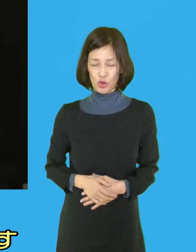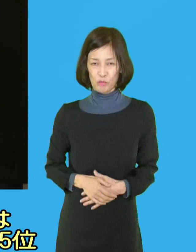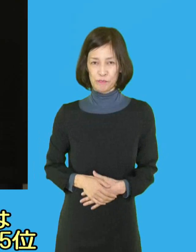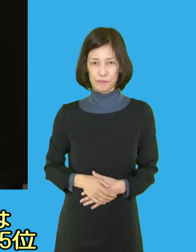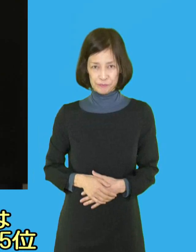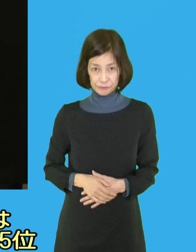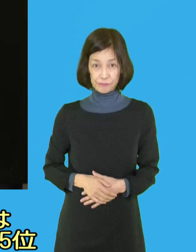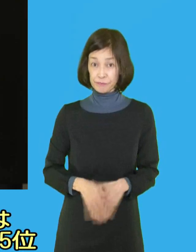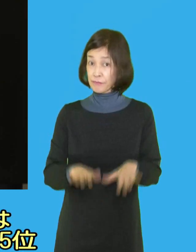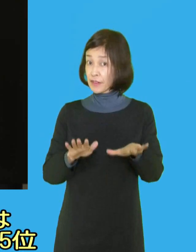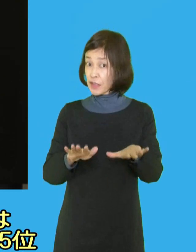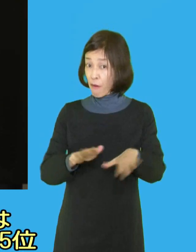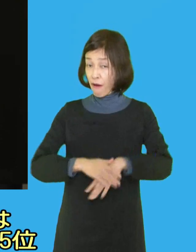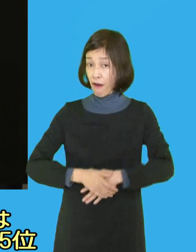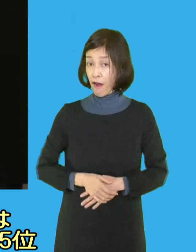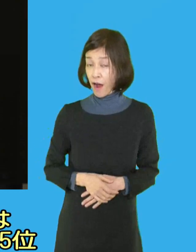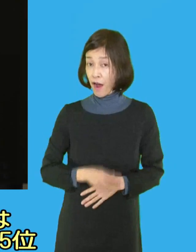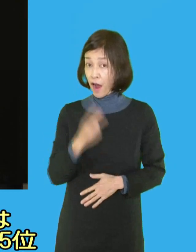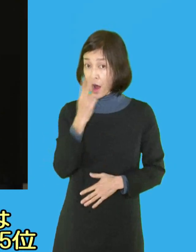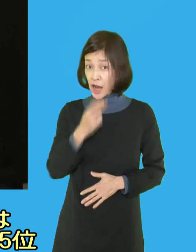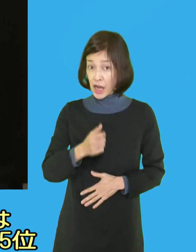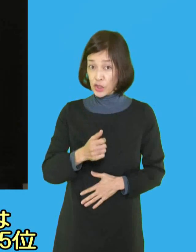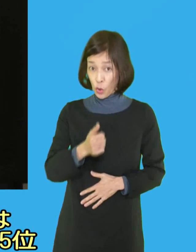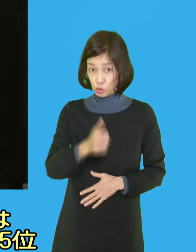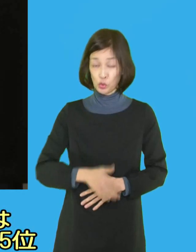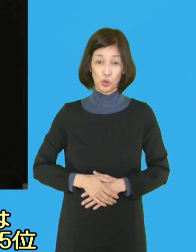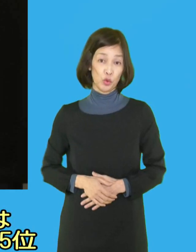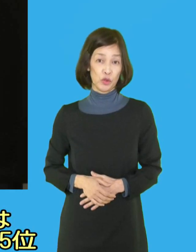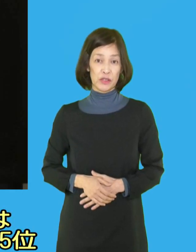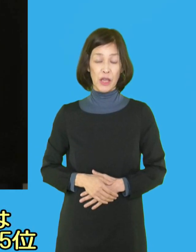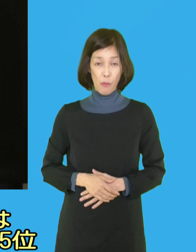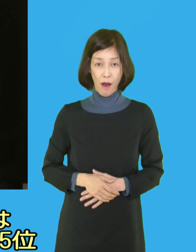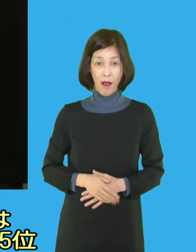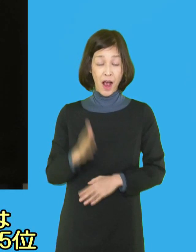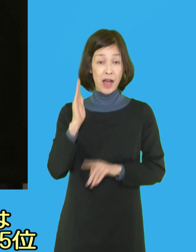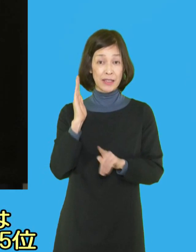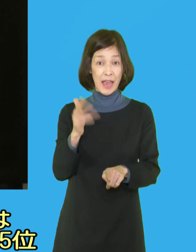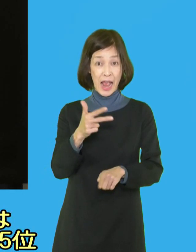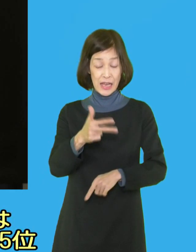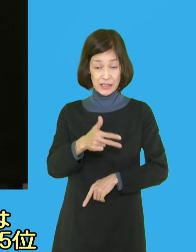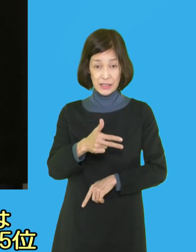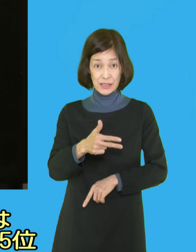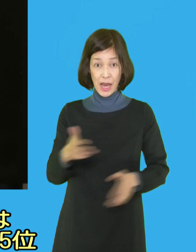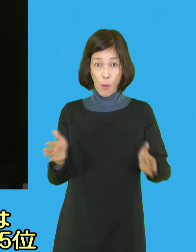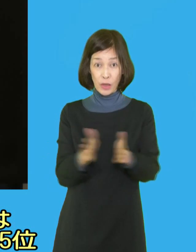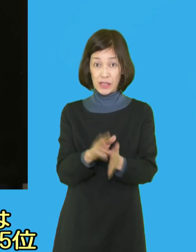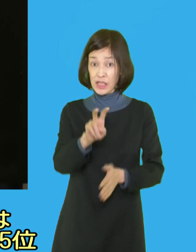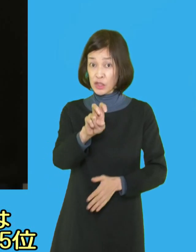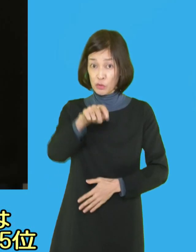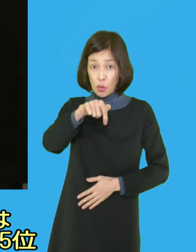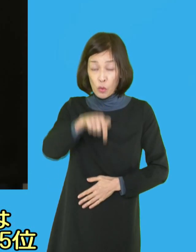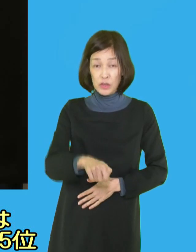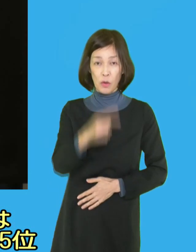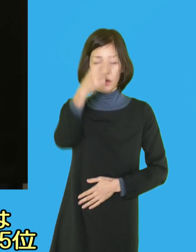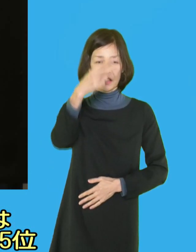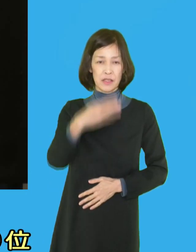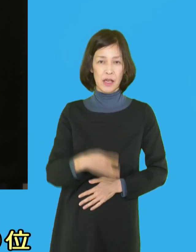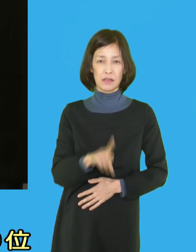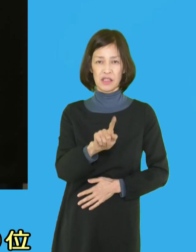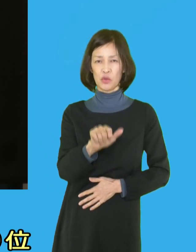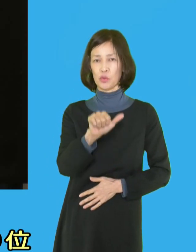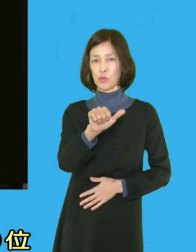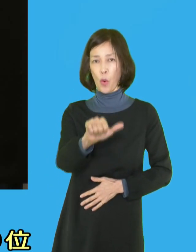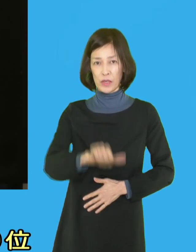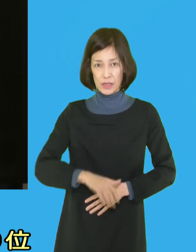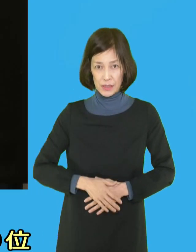。今管理職に関しましては政令市20市中の境は15位